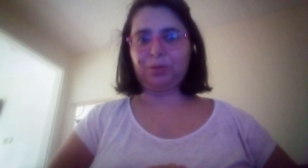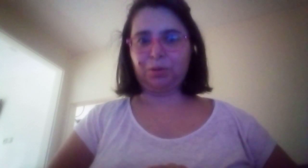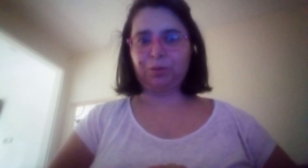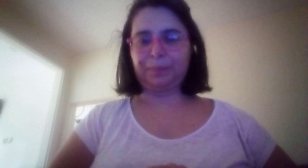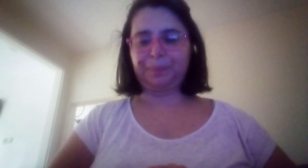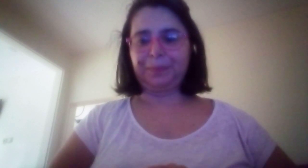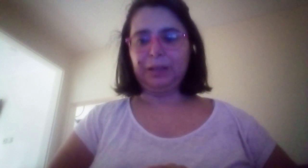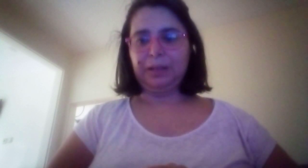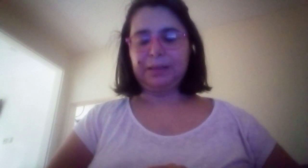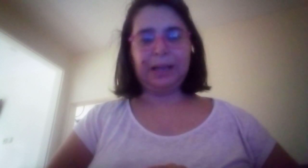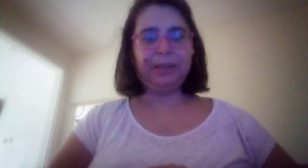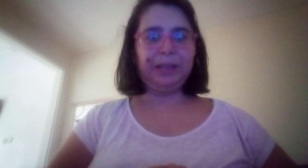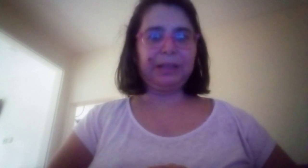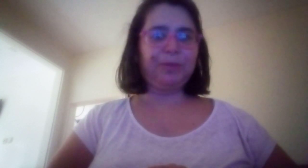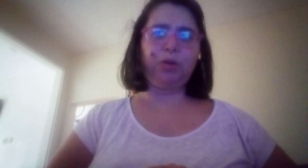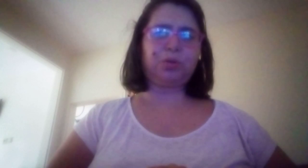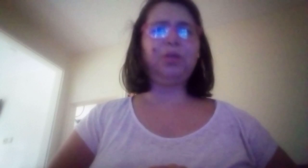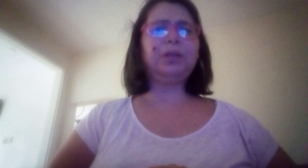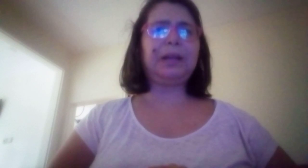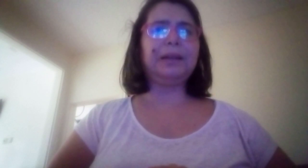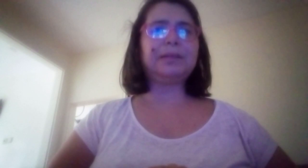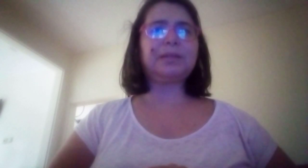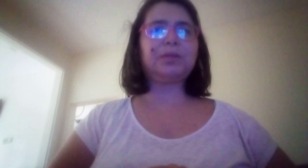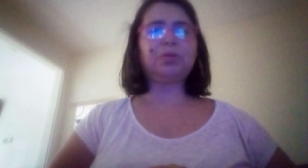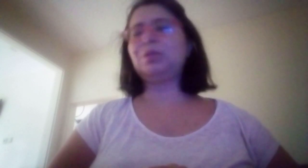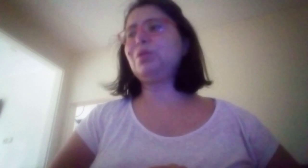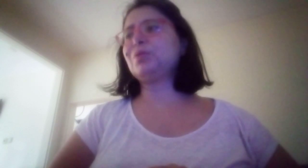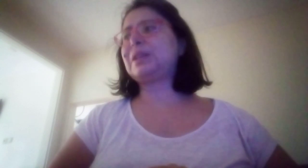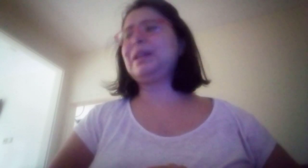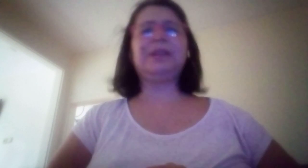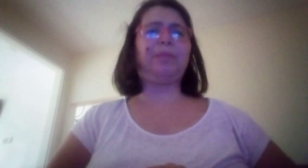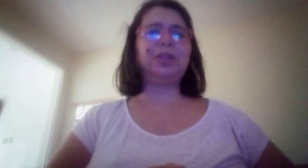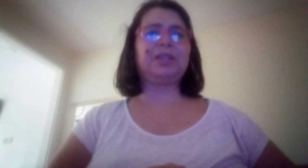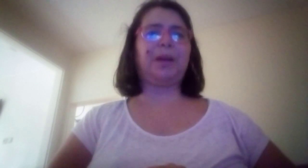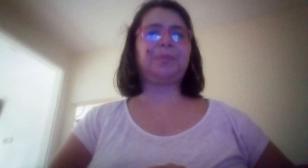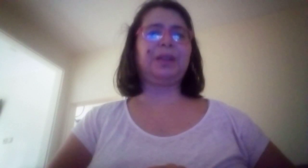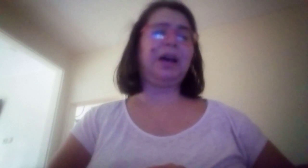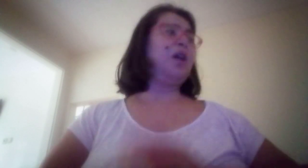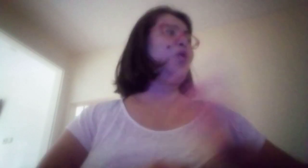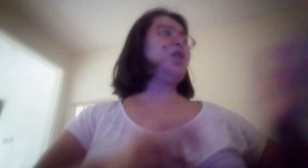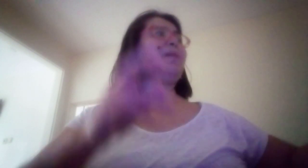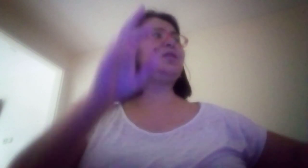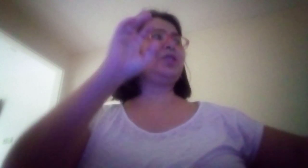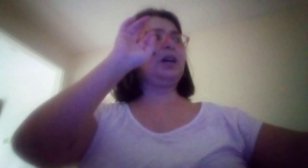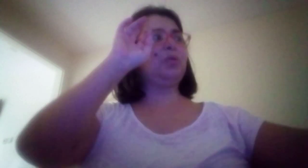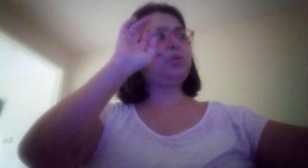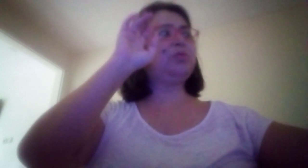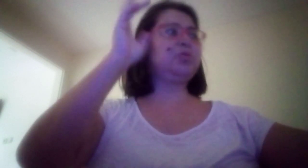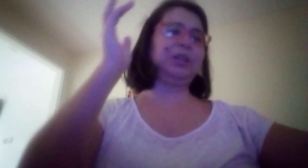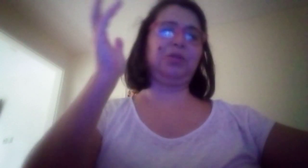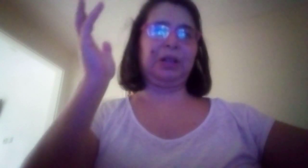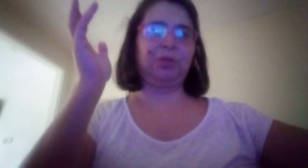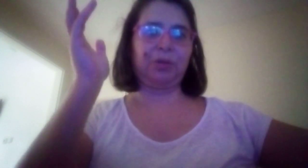sorun kendi milletimize hoşgörülü değiliz sonra diyoruz ki elin yabancısı yaptığında o yabancıya onun kültürleri Öyle diyorlar